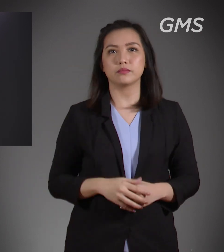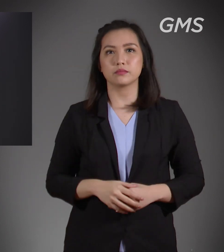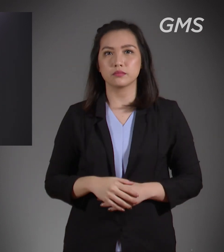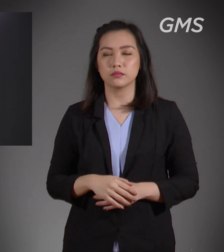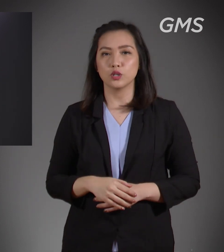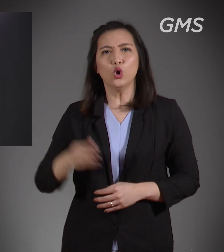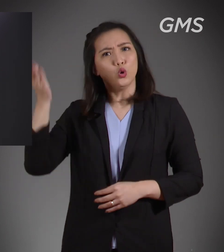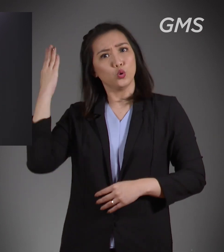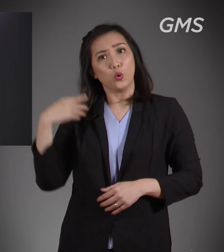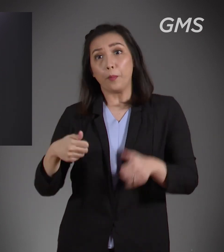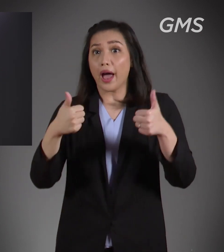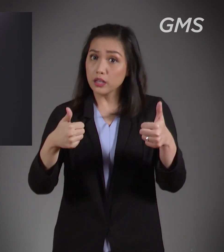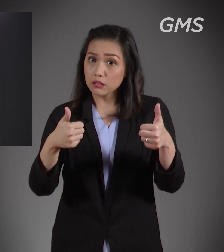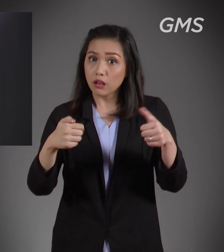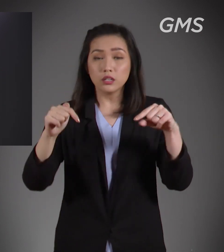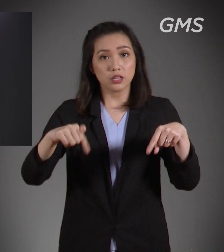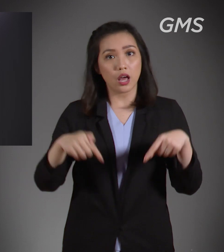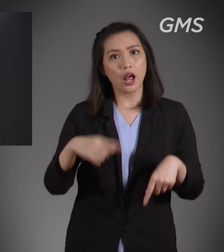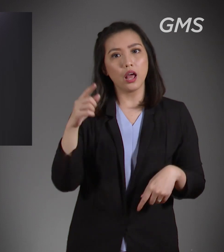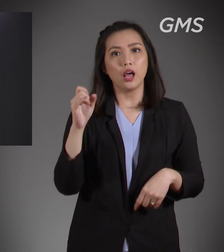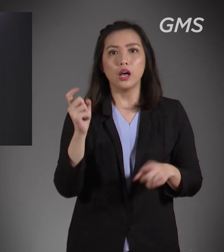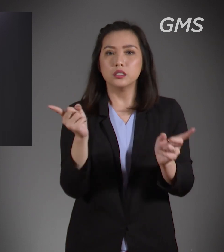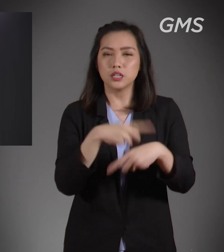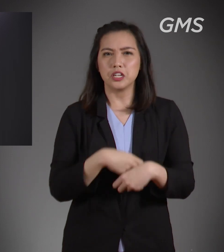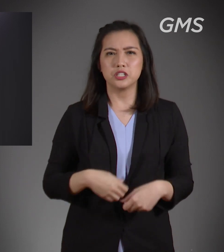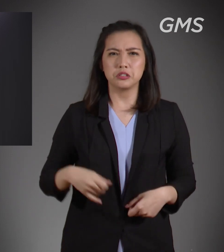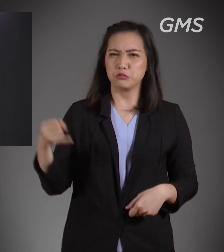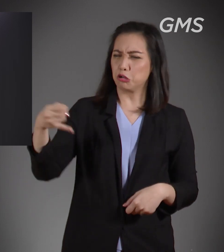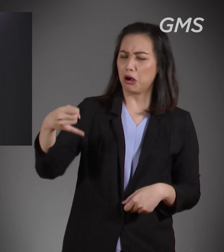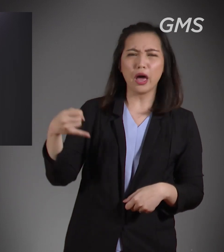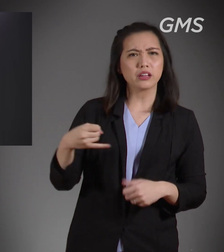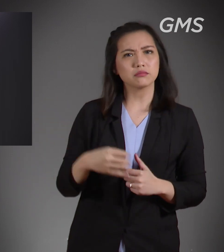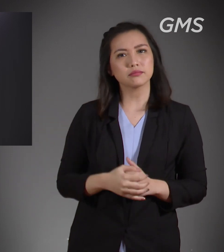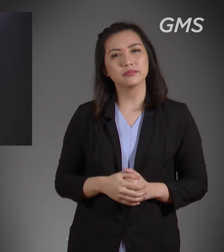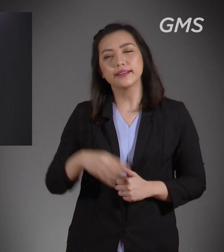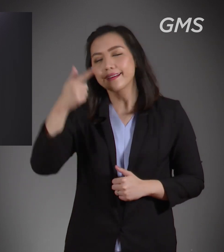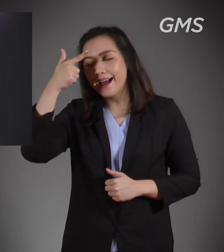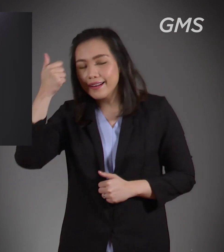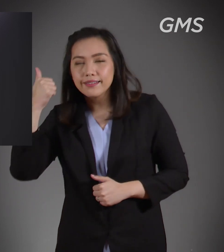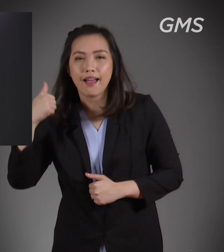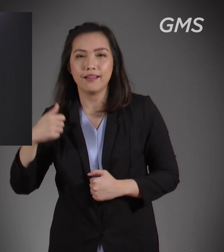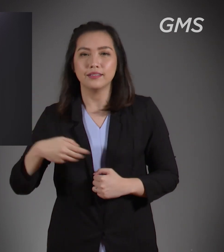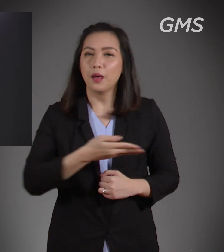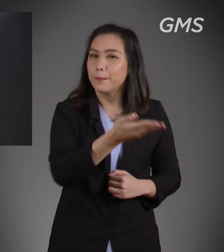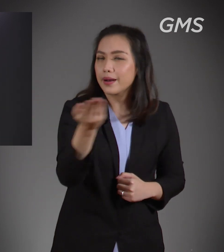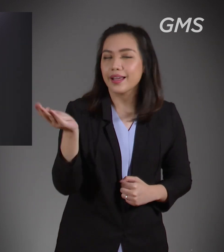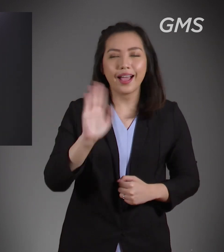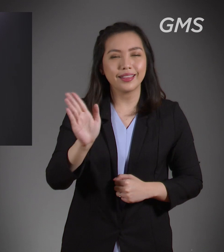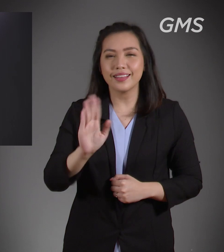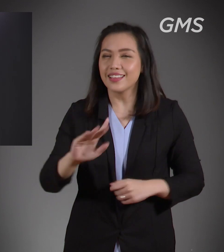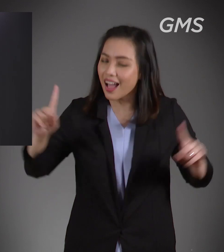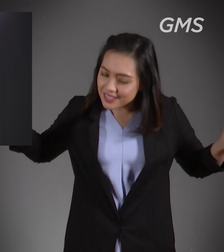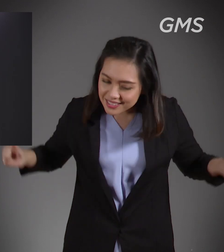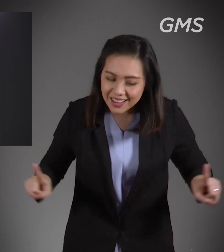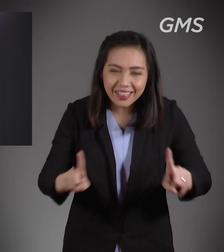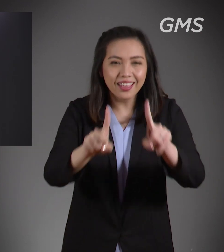salah kaprah. Why? Alasannya terletak di sini. Karena mereka berubah setia terhadap